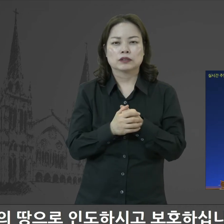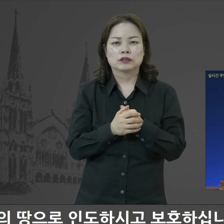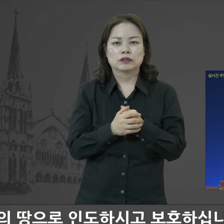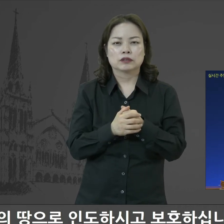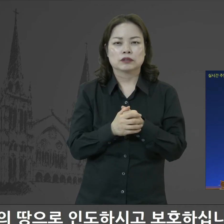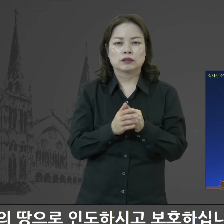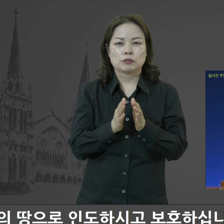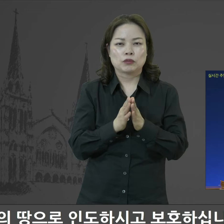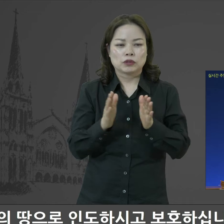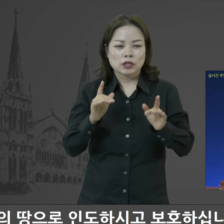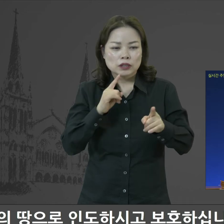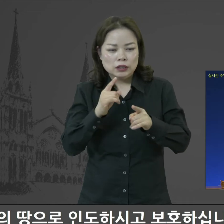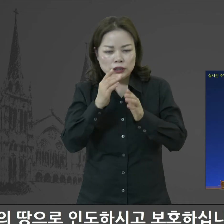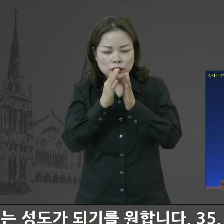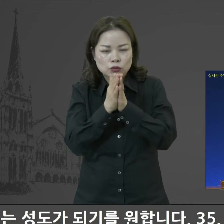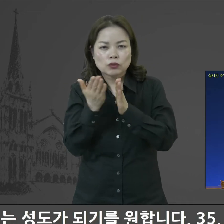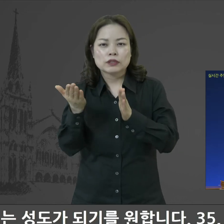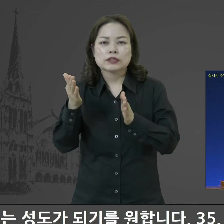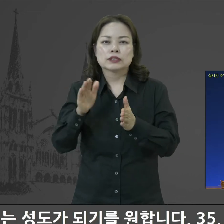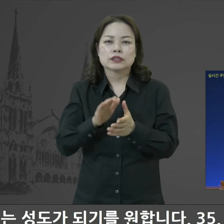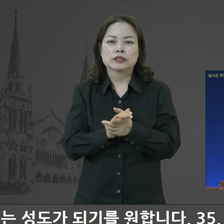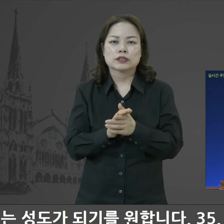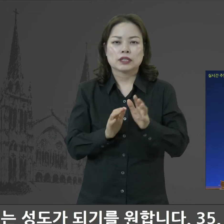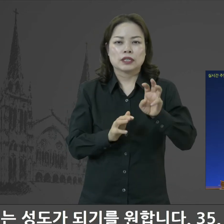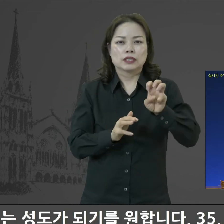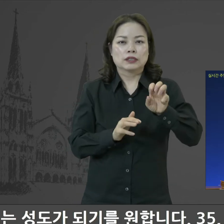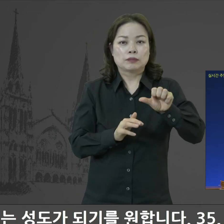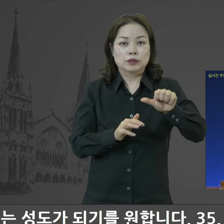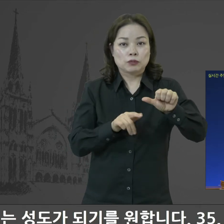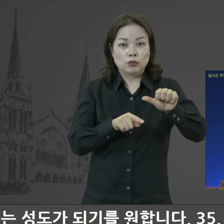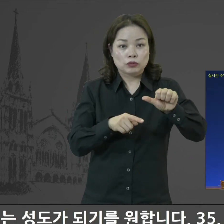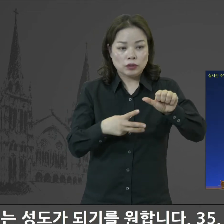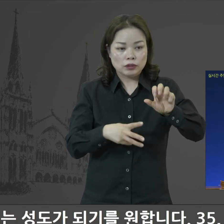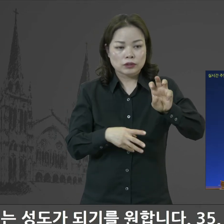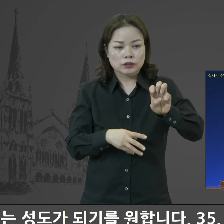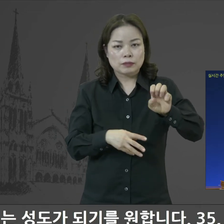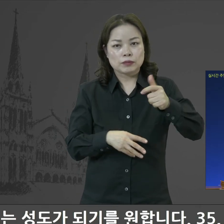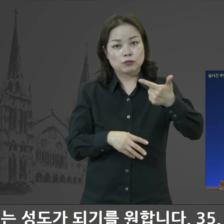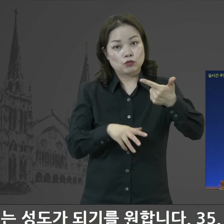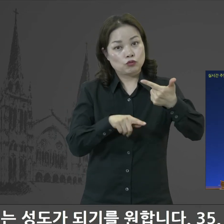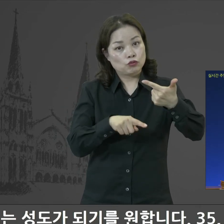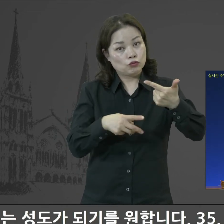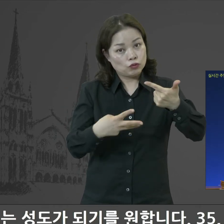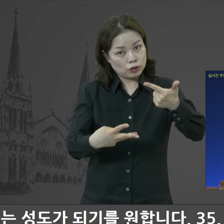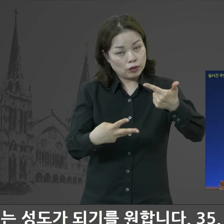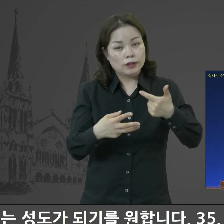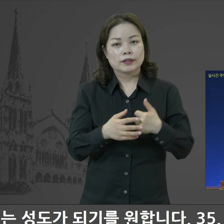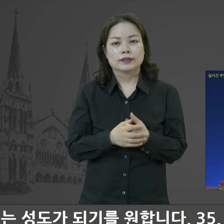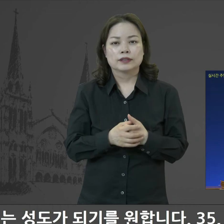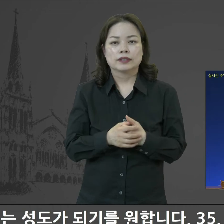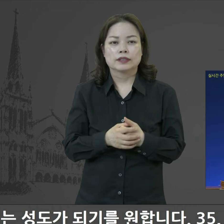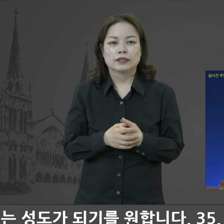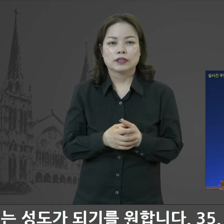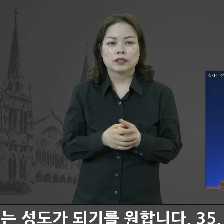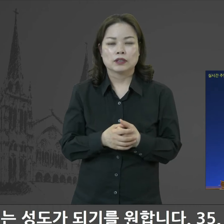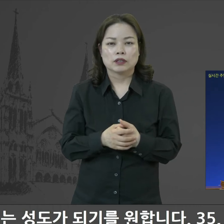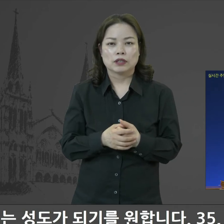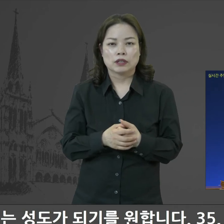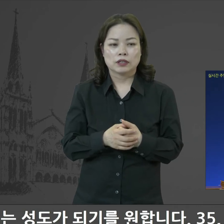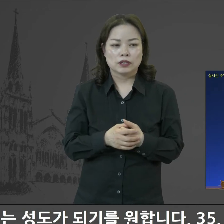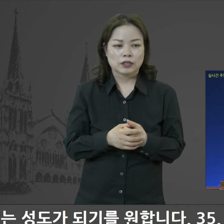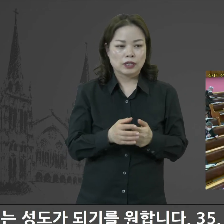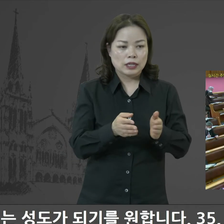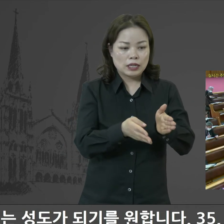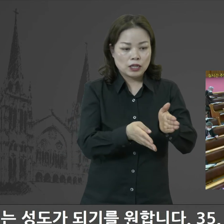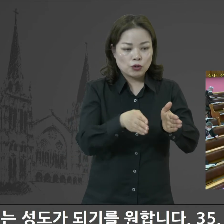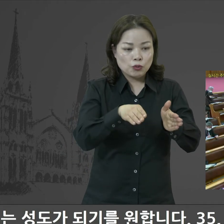마무리를 합니다. 모세의 기도인데 우리 35절, 36절 우리 달아서 우리 한번 읽도록 하겠습니다. 시작. 괴가